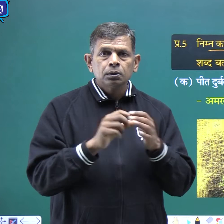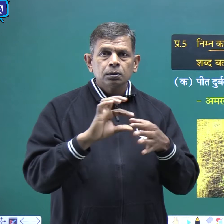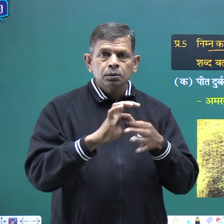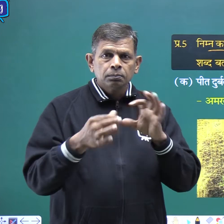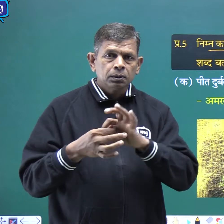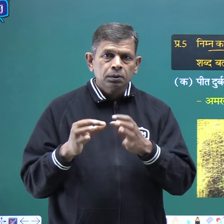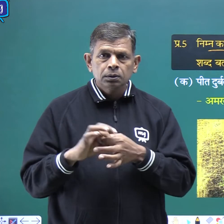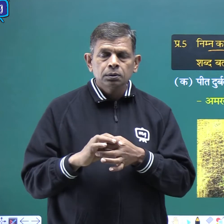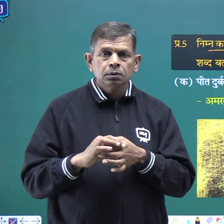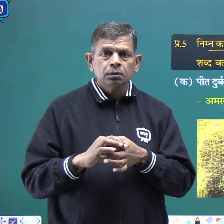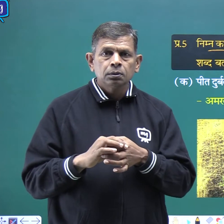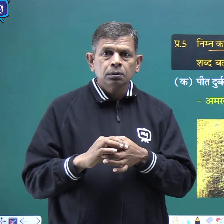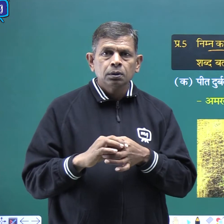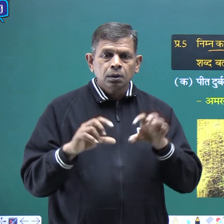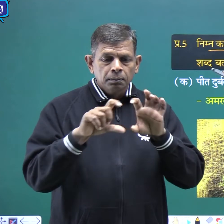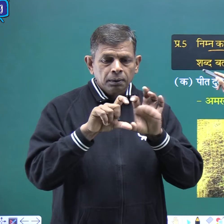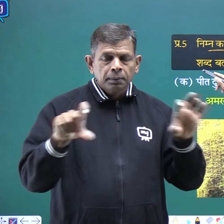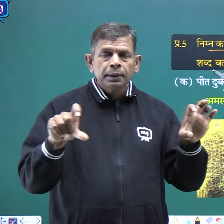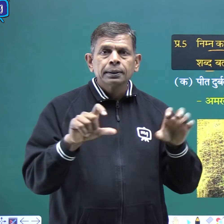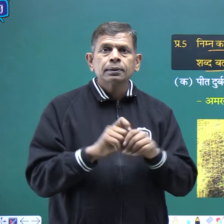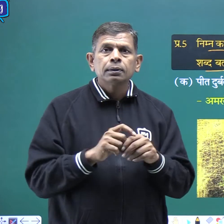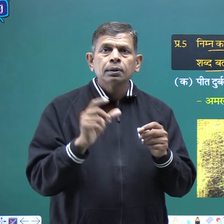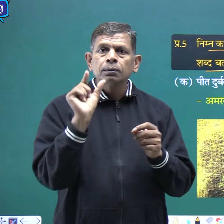संबंधित परिभाषिक शब्द बताइए।